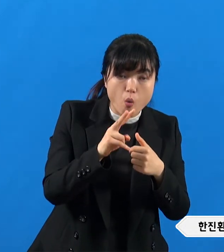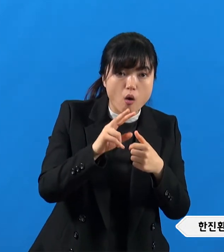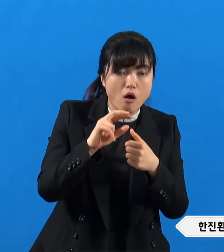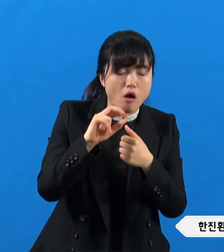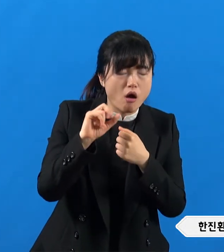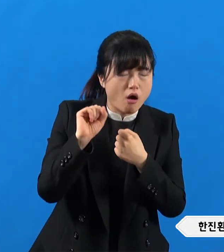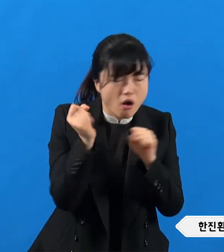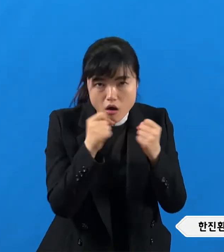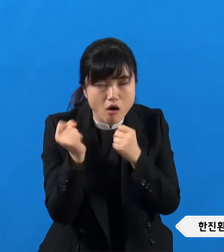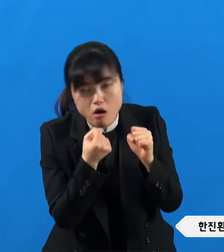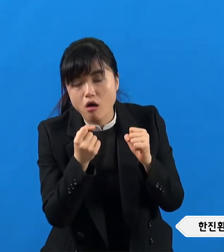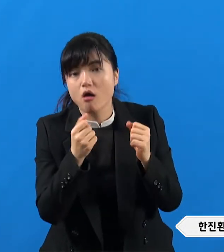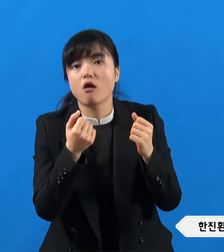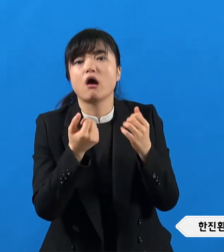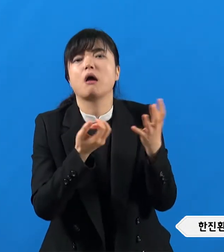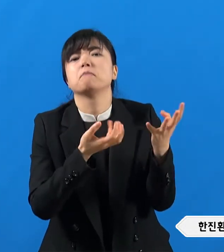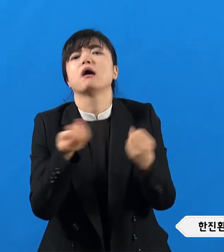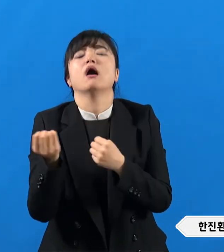해버립니다.